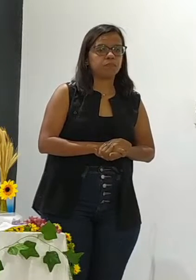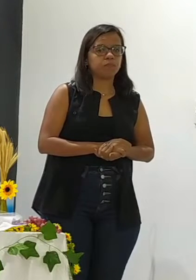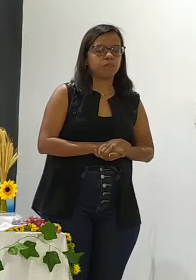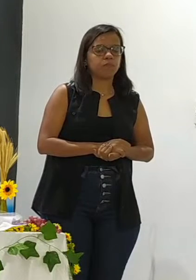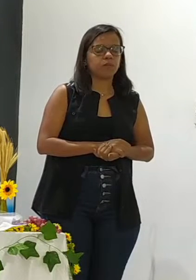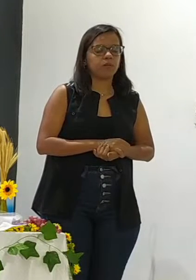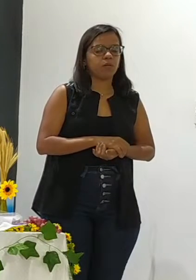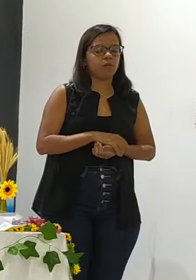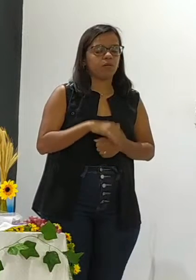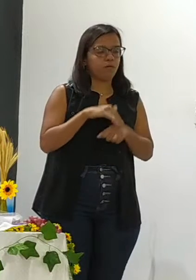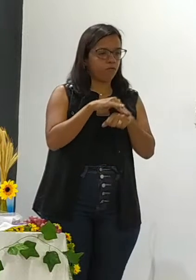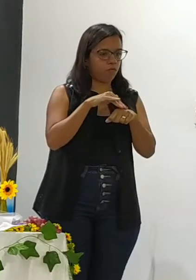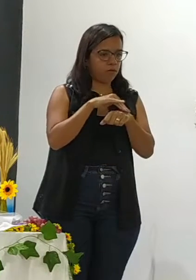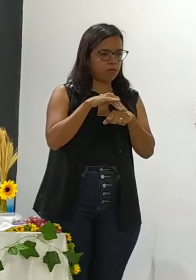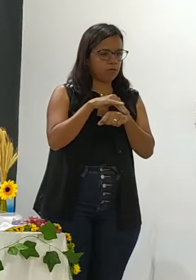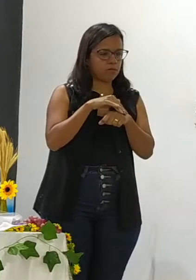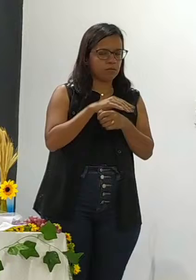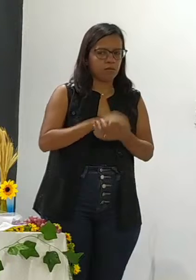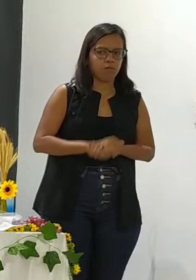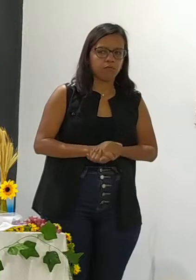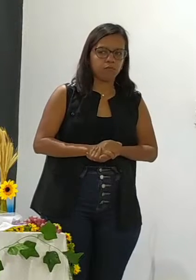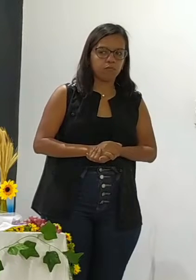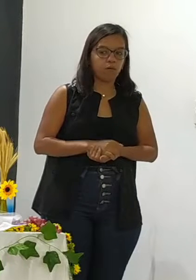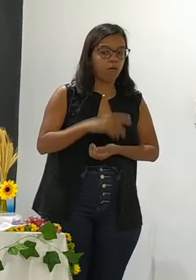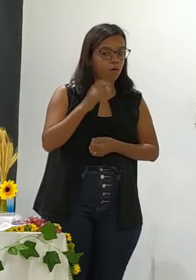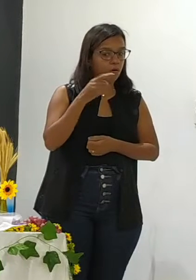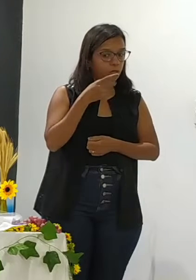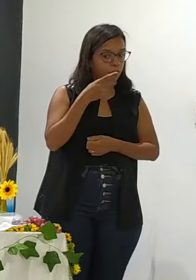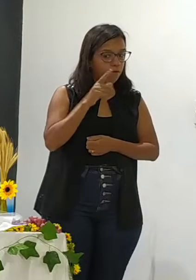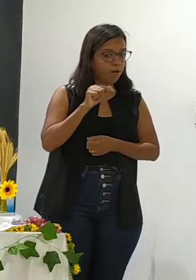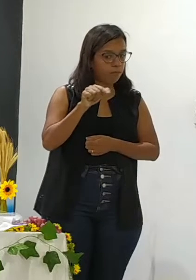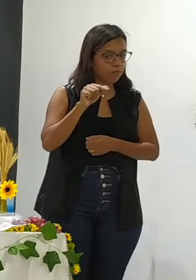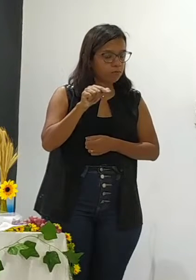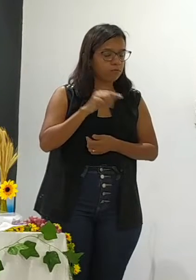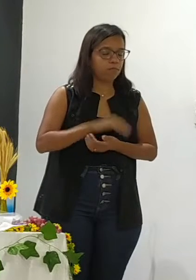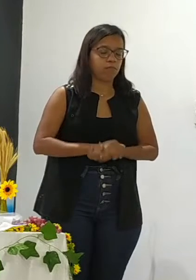E eu estava falando com um rapaz lá, falei para ele, presta atenção no que eu vou dizer para você.